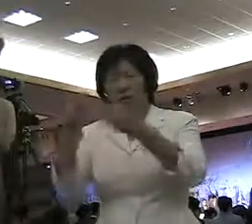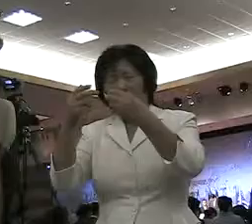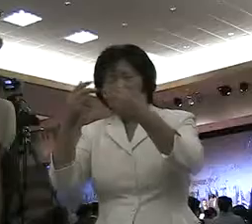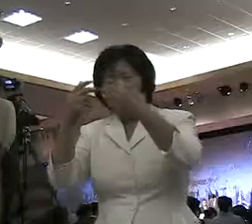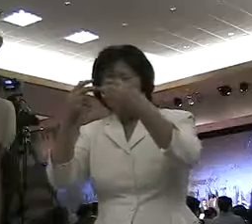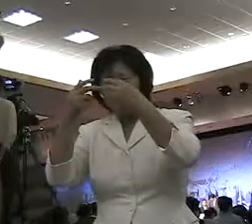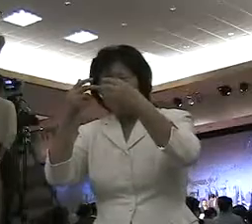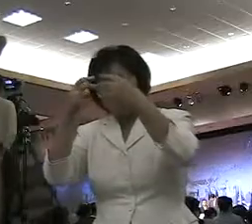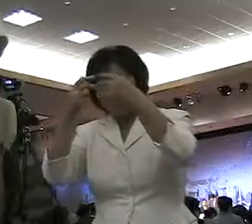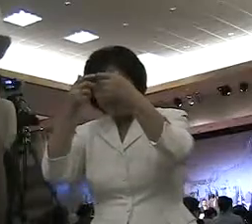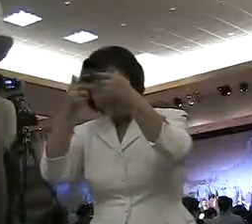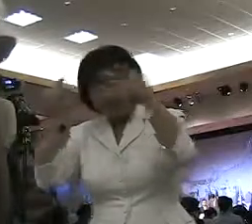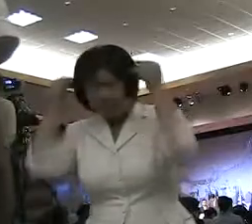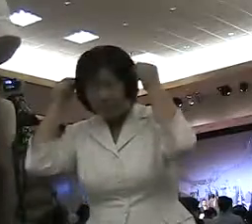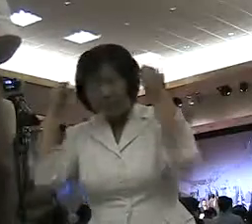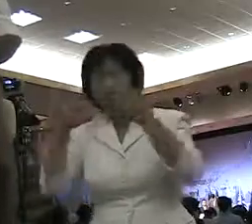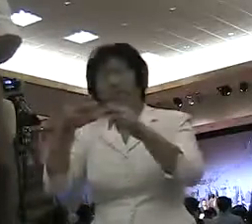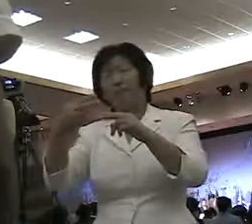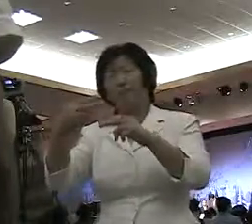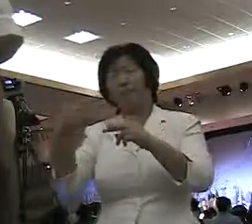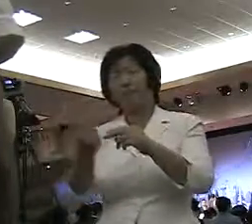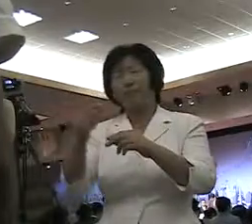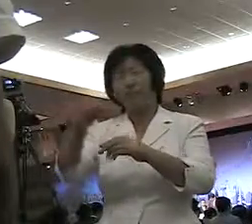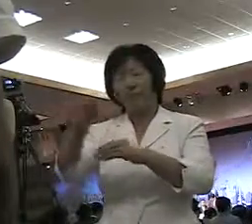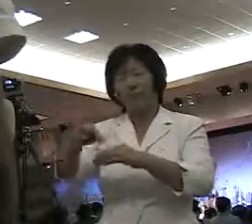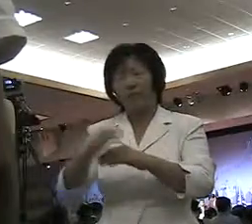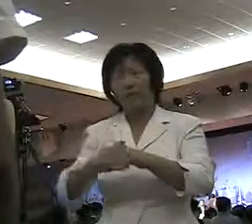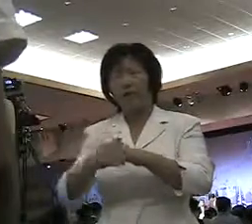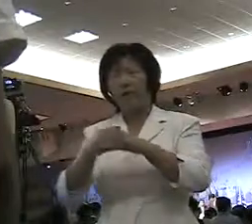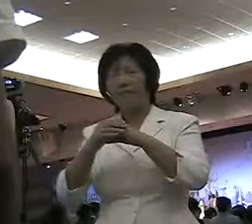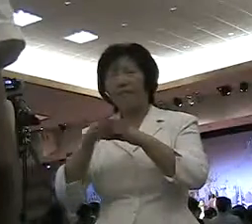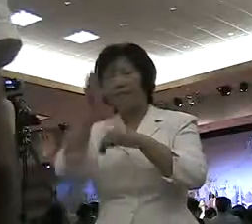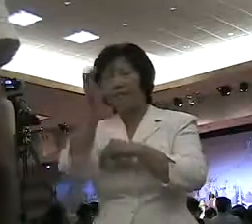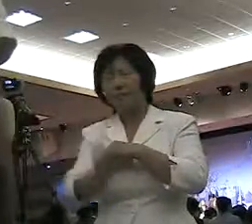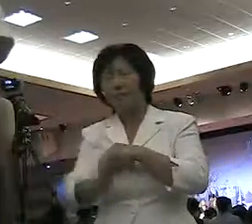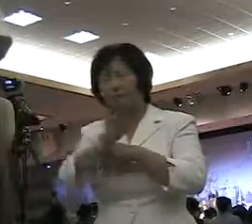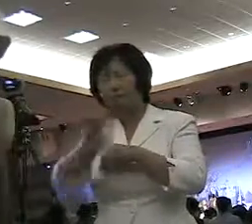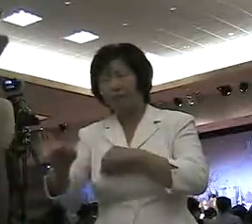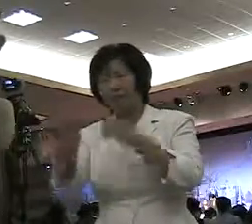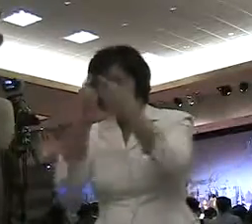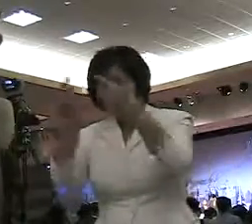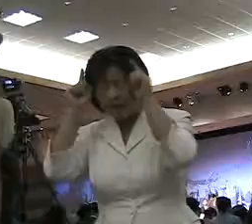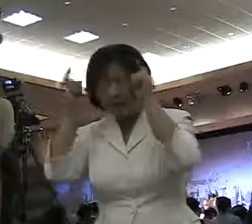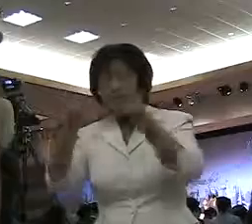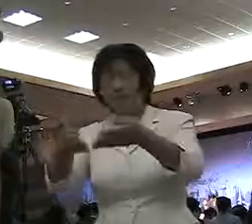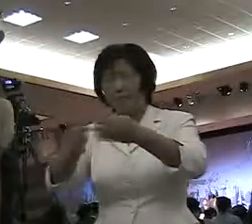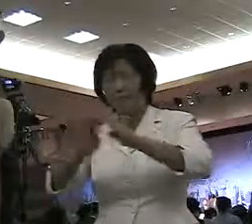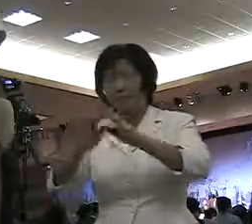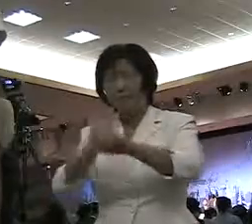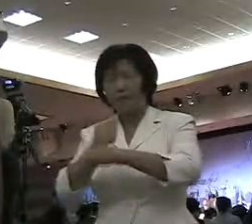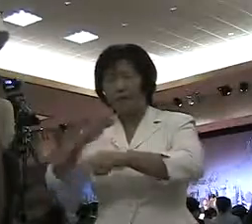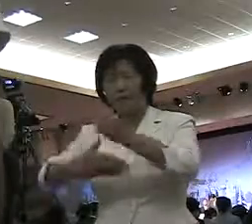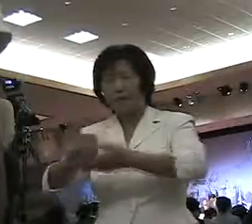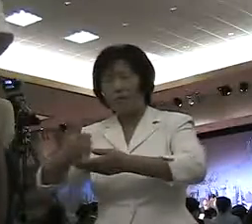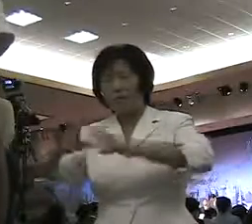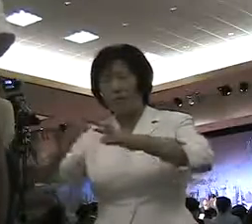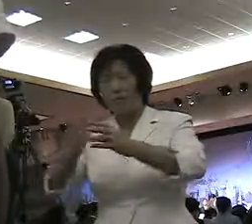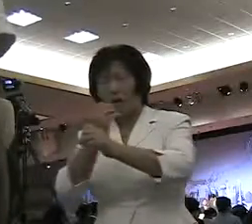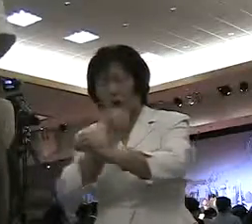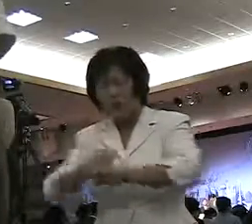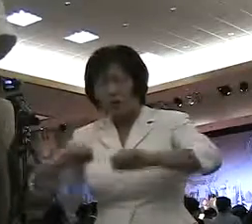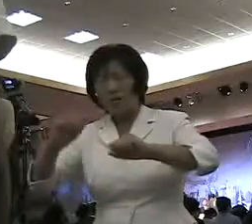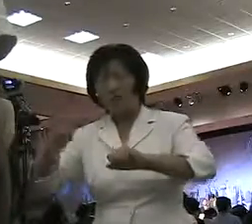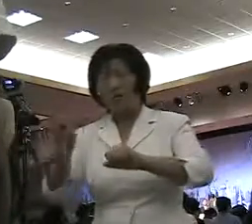뛸 지도를 세우는 신학교 대학 건물이 세워지고 전부 인간을 받아서 주님의 은혜로 하나님의 나라가 확장되는 일이 있도록